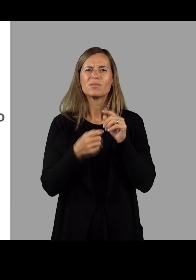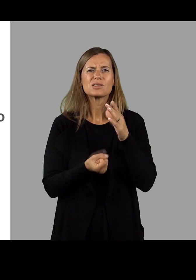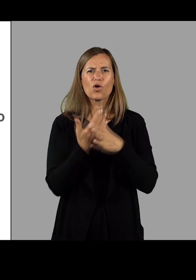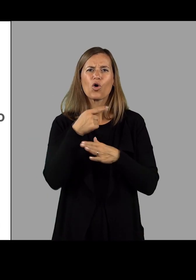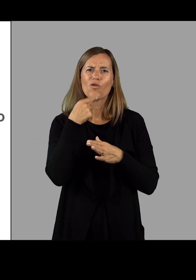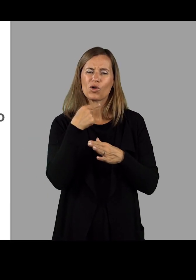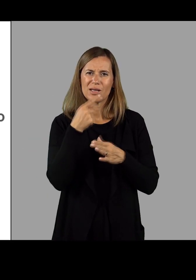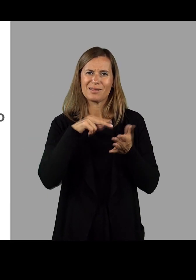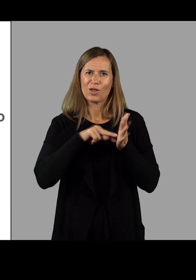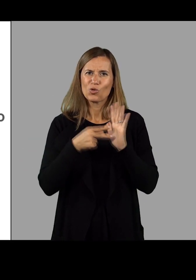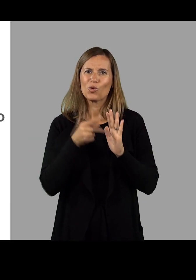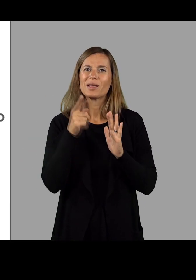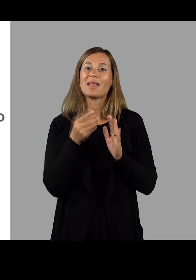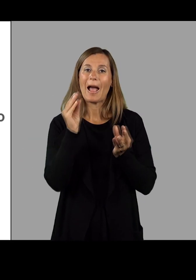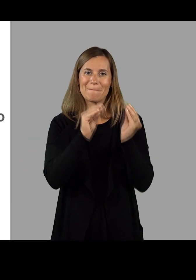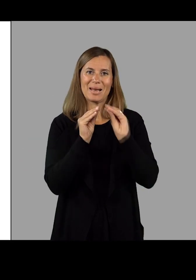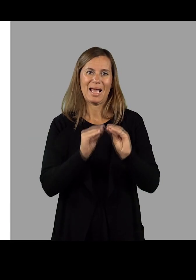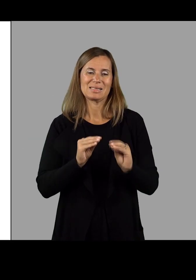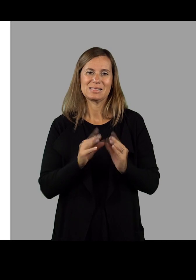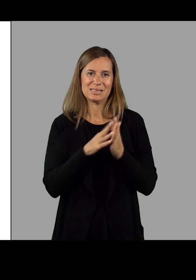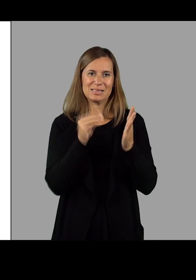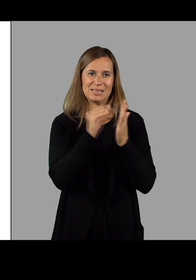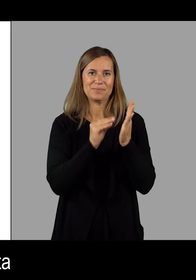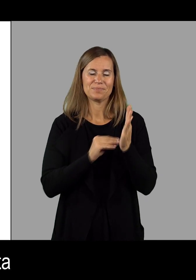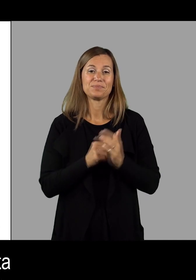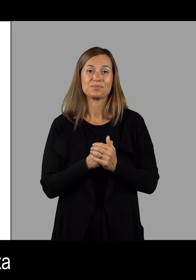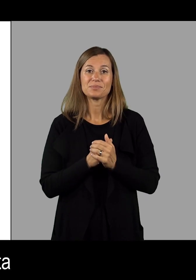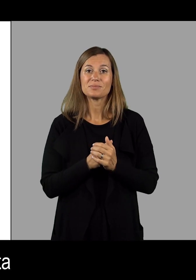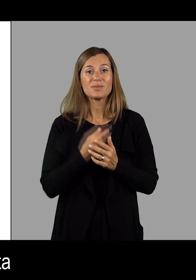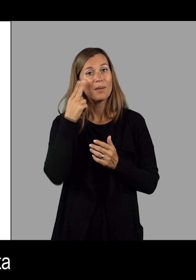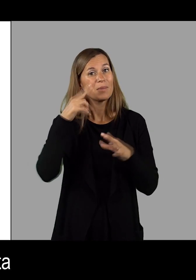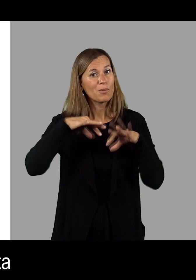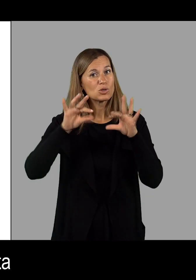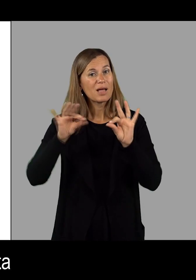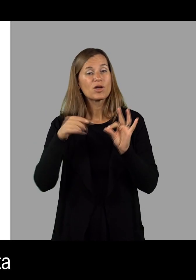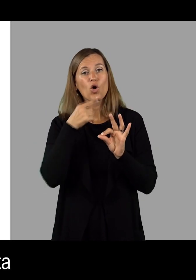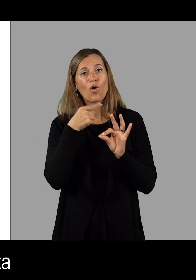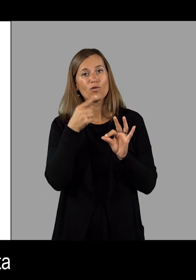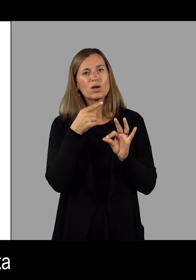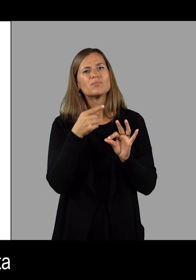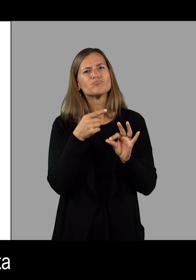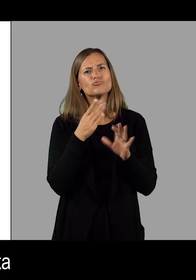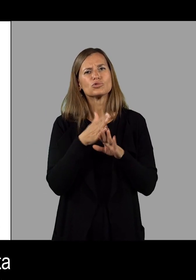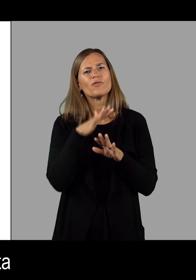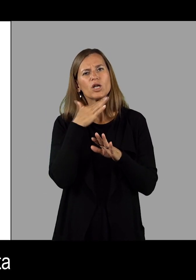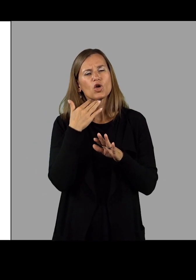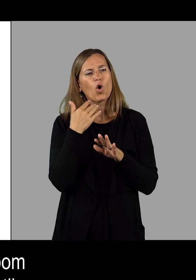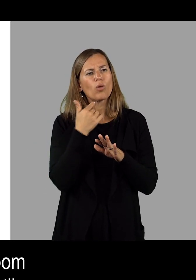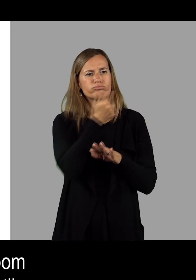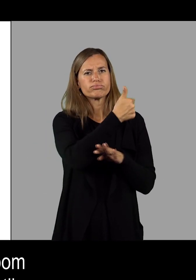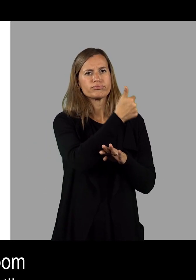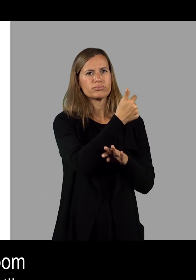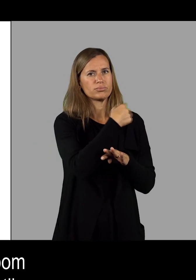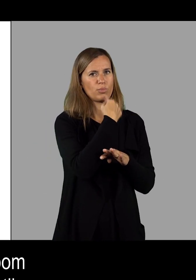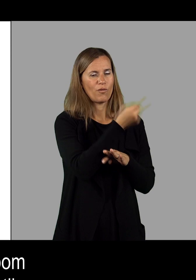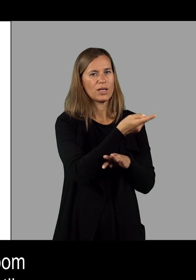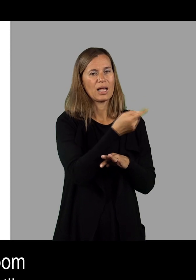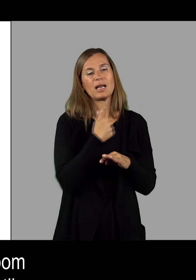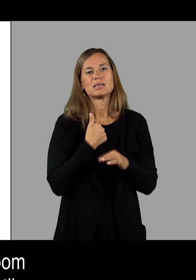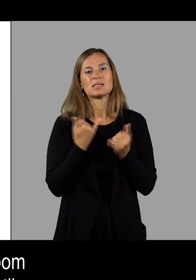govornih tehnologij in aplikacij. O prepoznavi govora sta precej povedala že moja